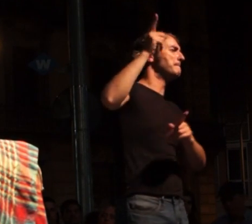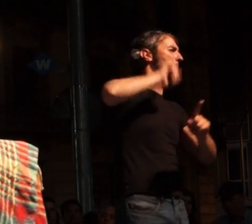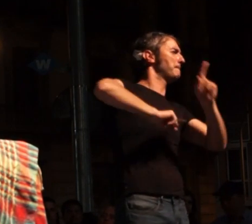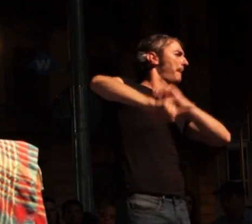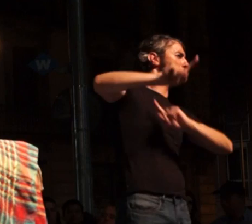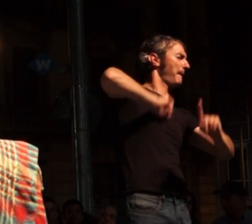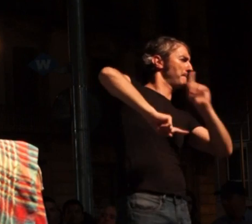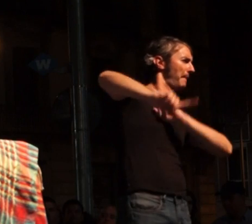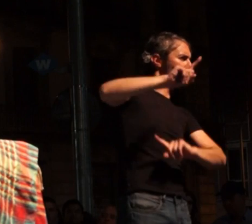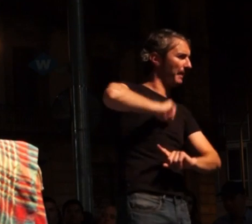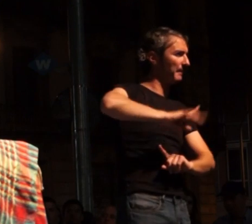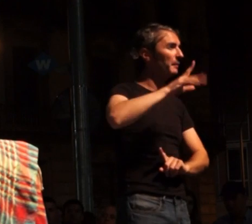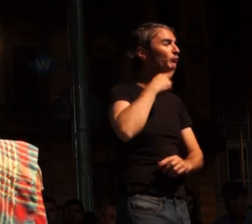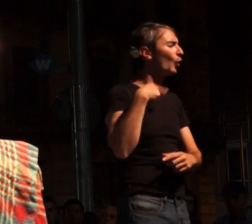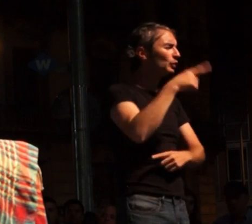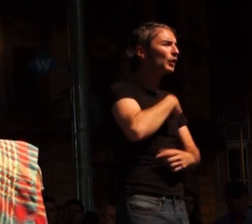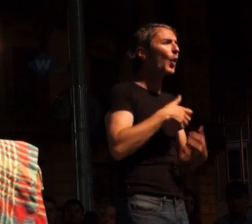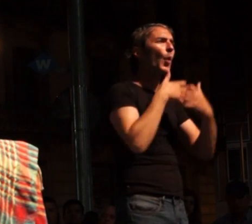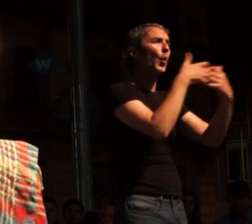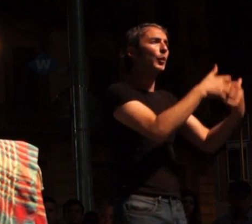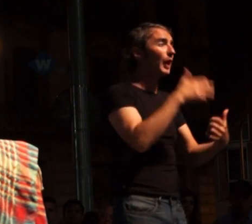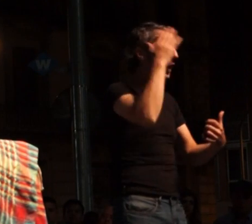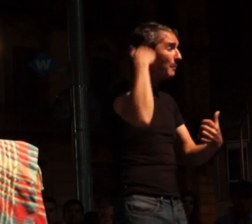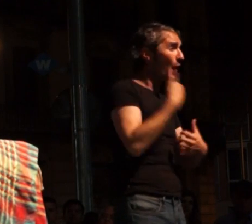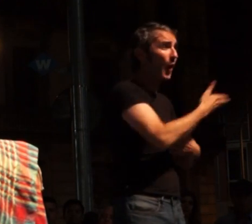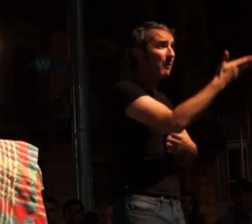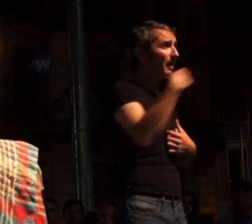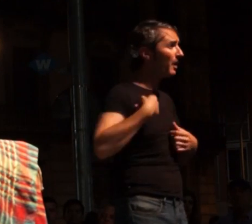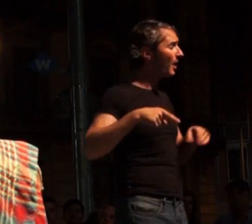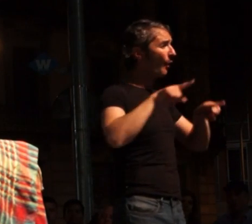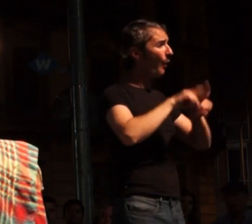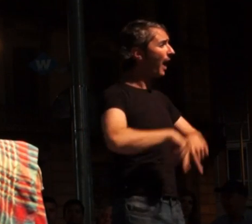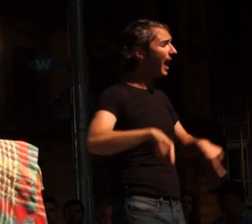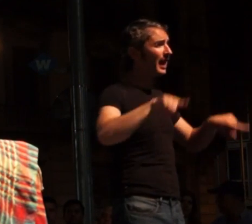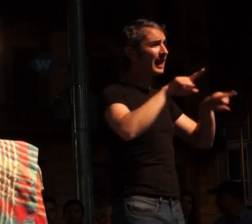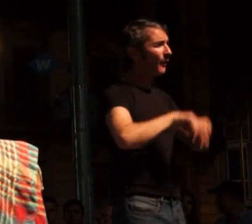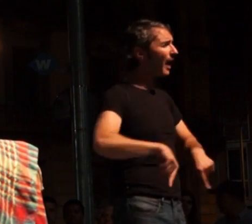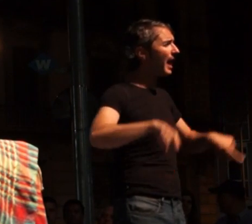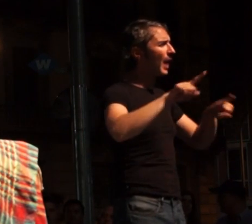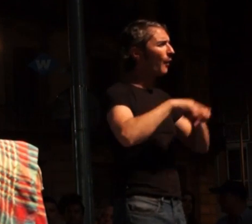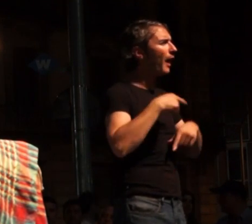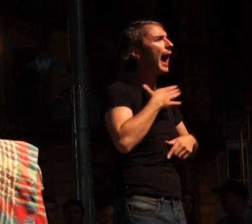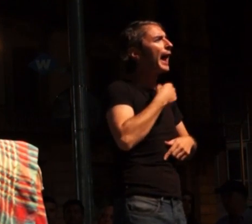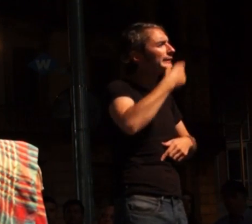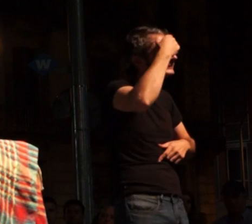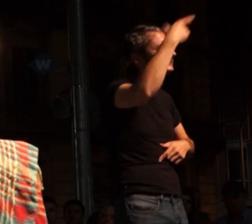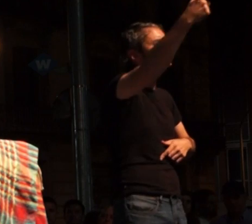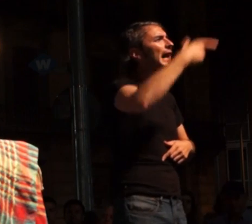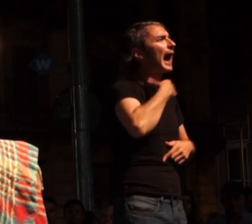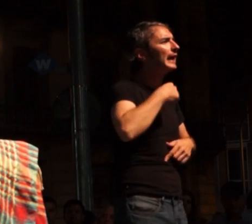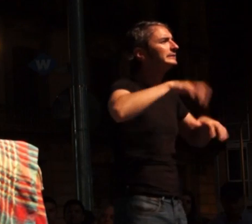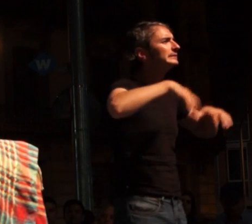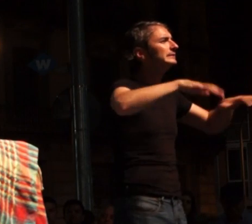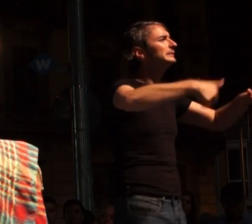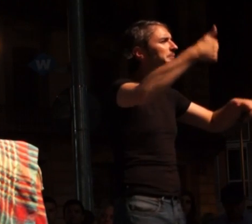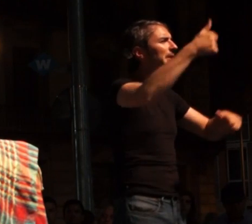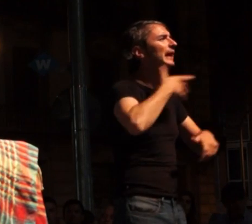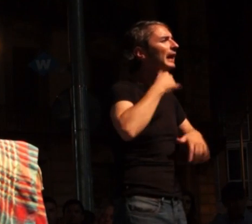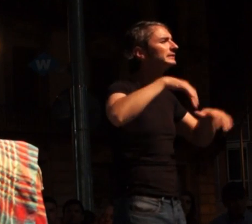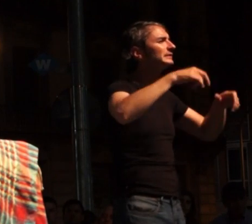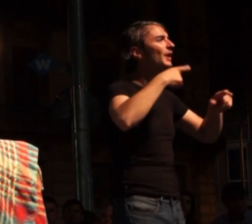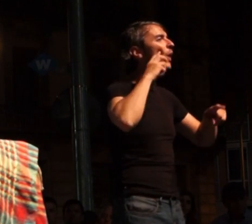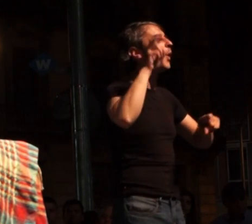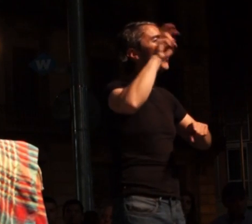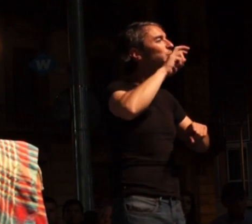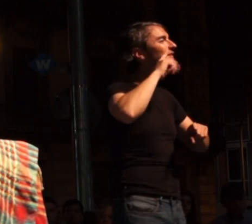lucha es otra, pero el pueblo es el de siempre, aunque con una medida más ambiciosa, con una mentalidad no revoltosa,